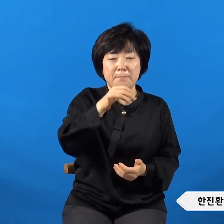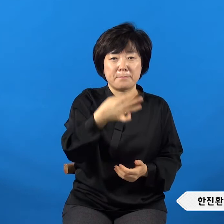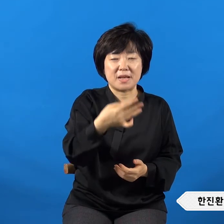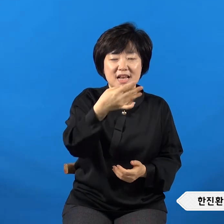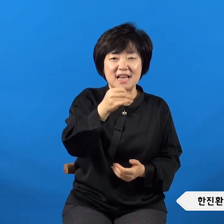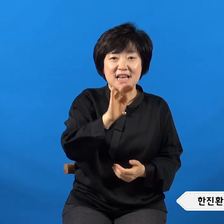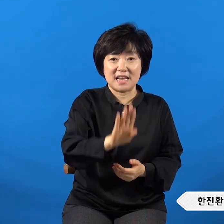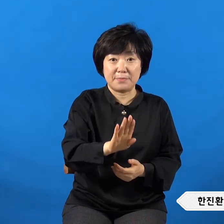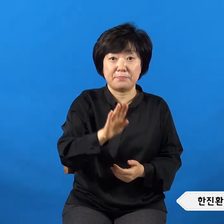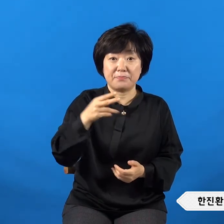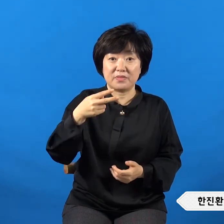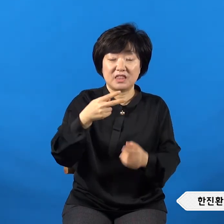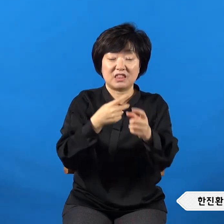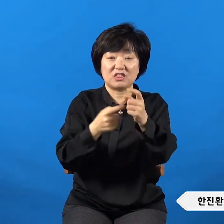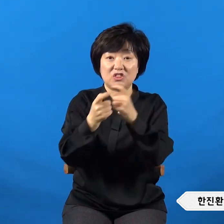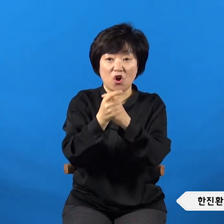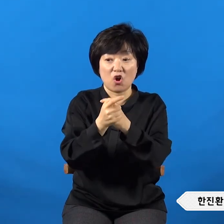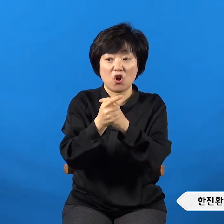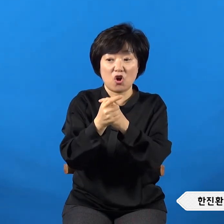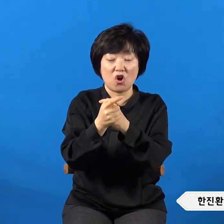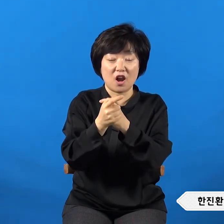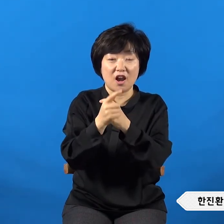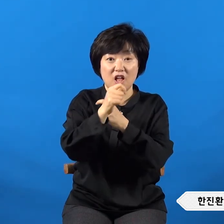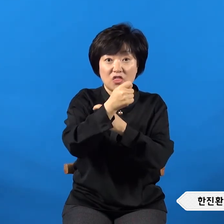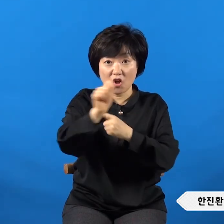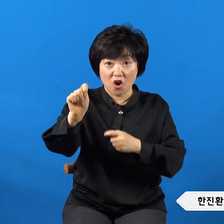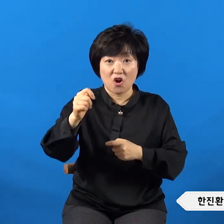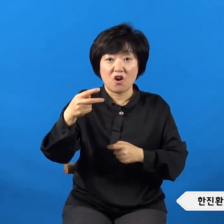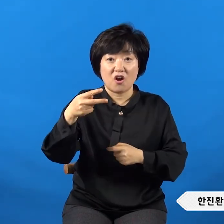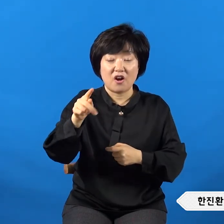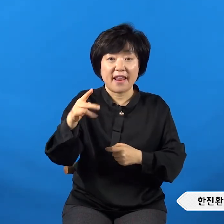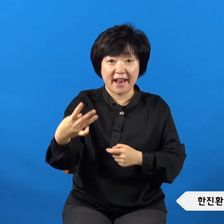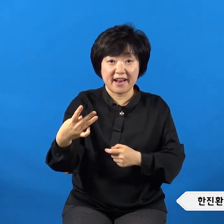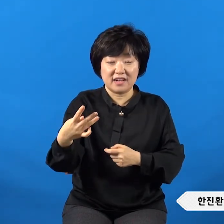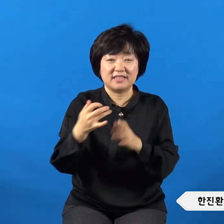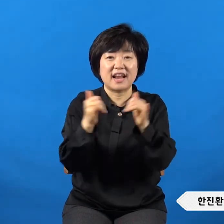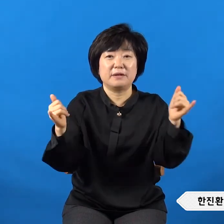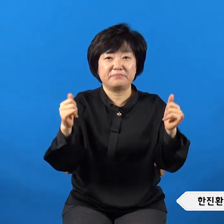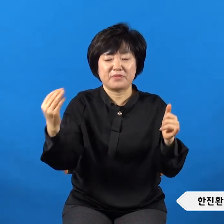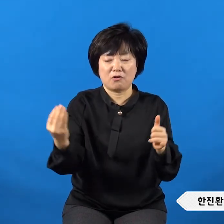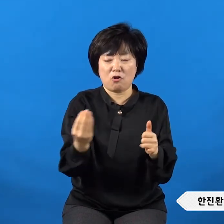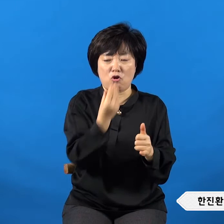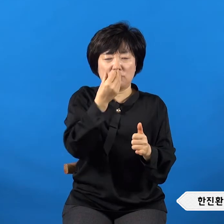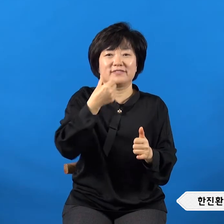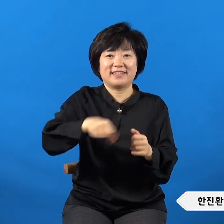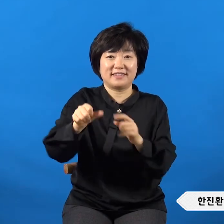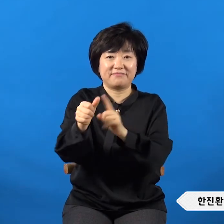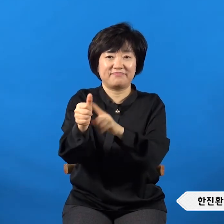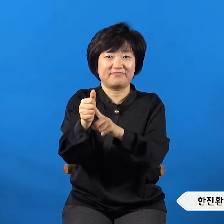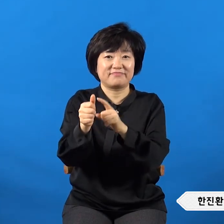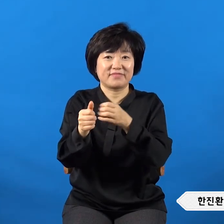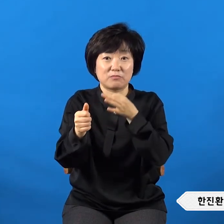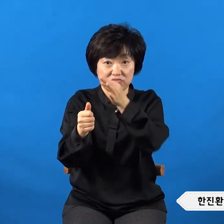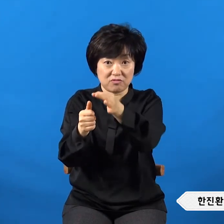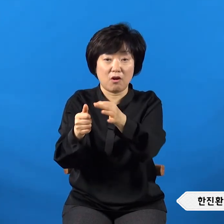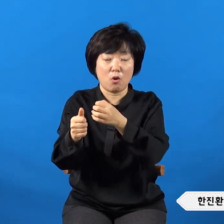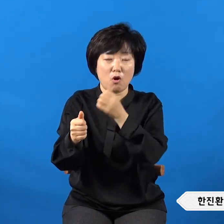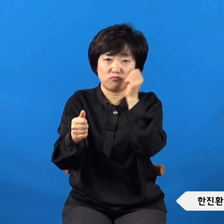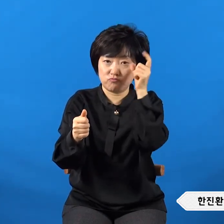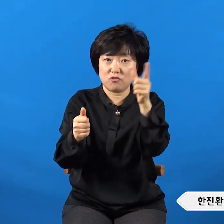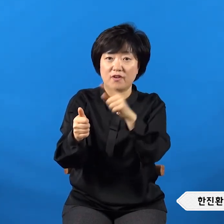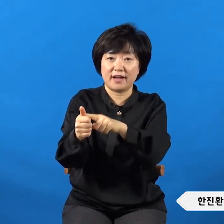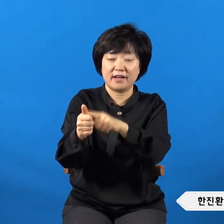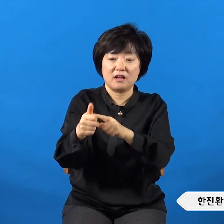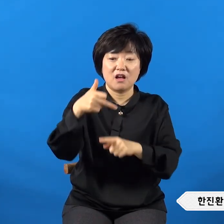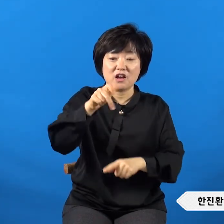필립 드 넬이라는 사람은 16세기의 최고의 성자라고 불리는 분입니다. 그분이 당대 최고의